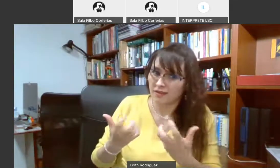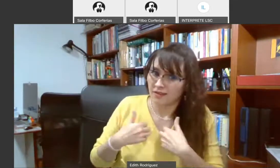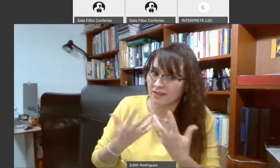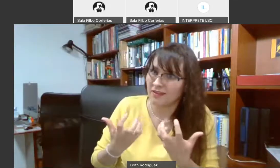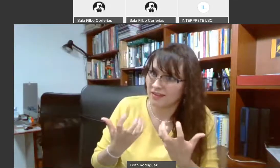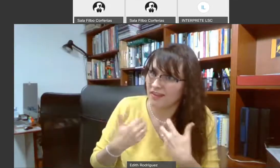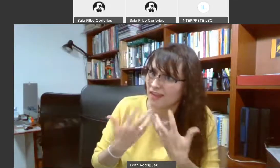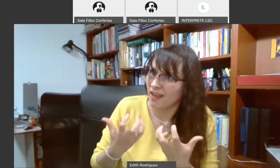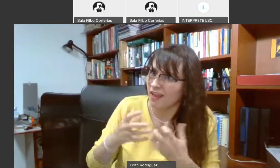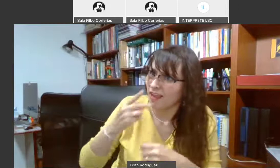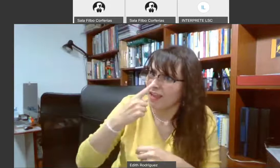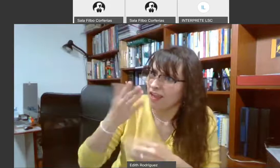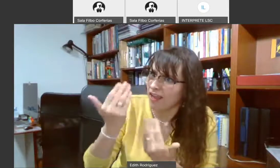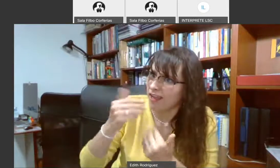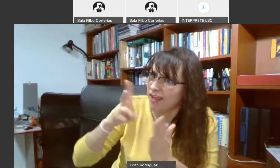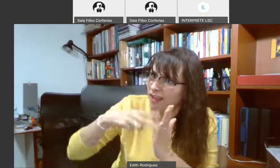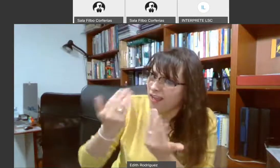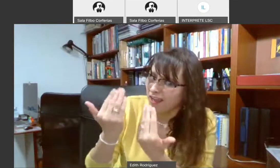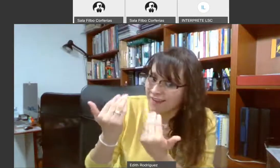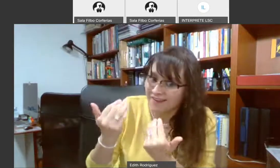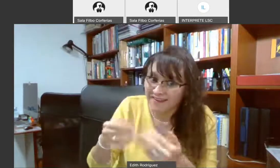niños. Y también